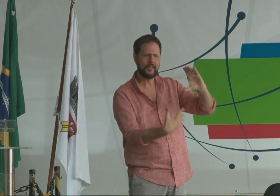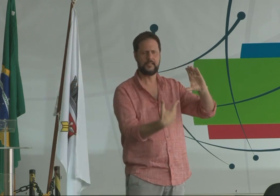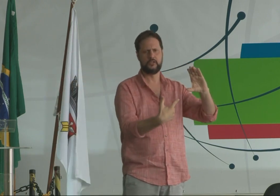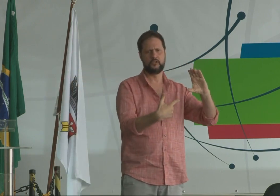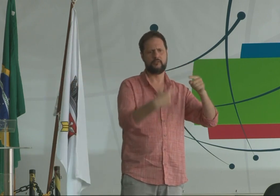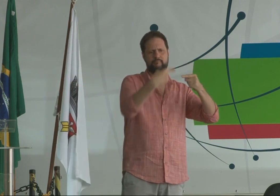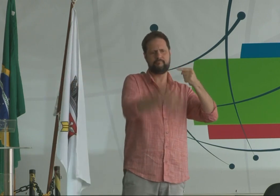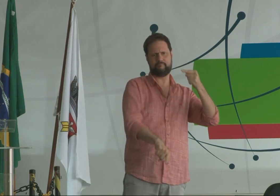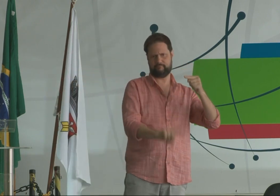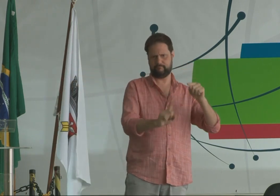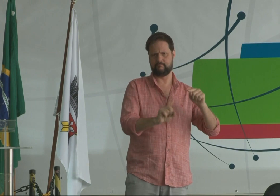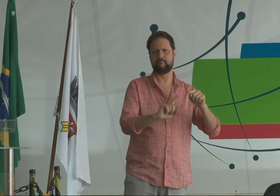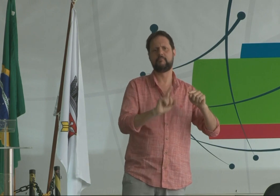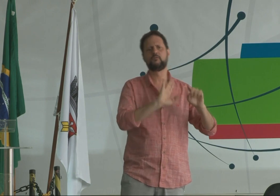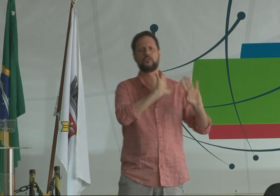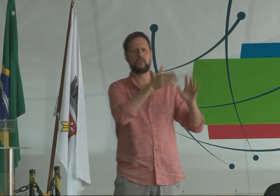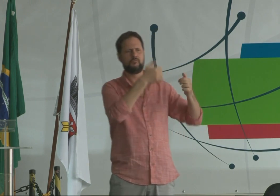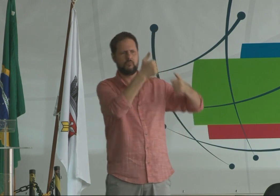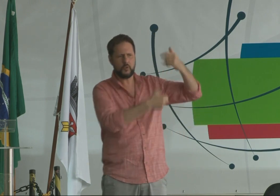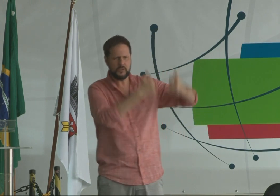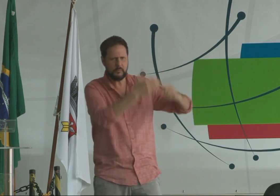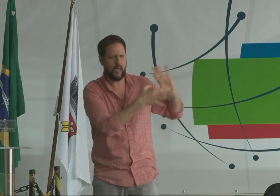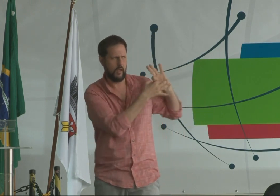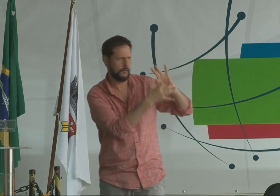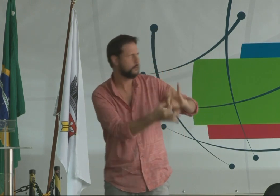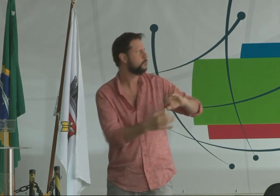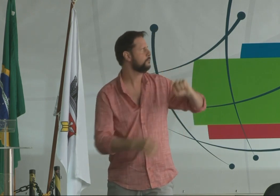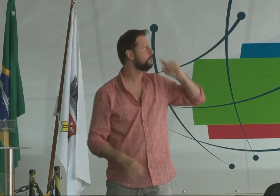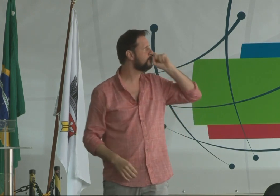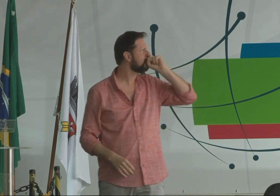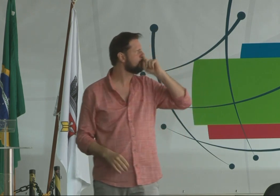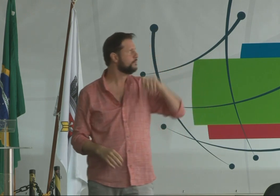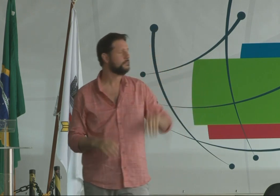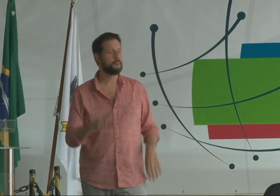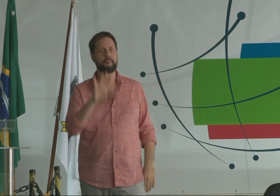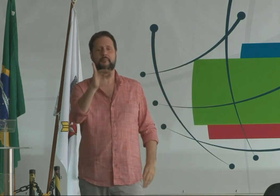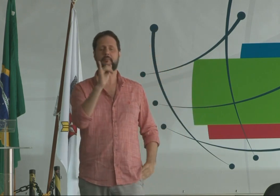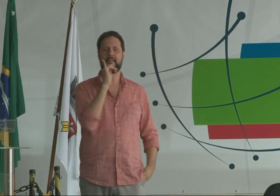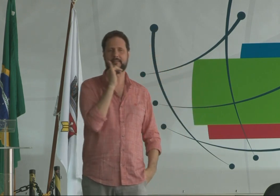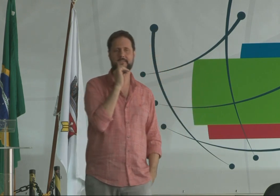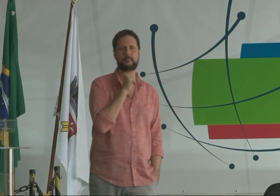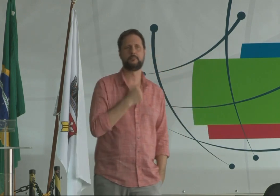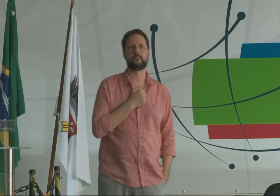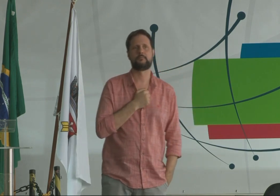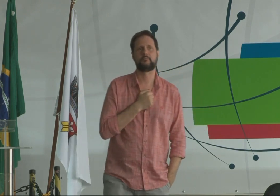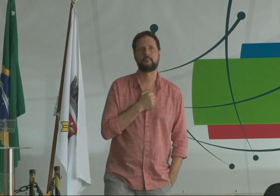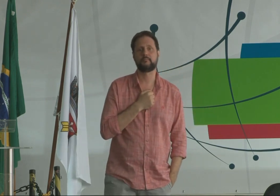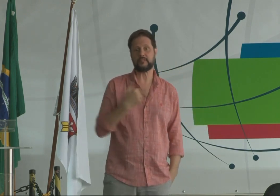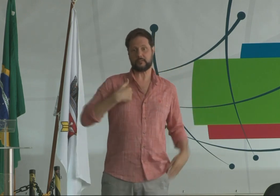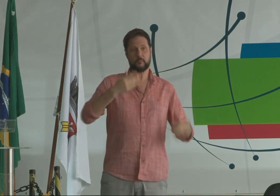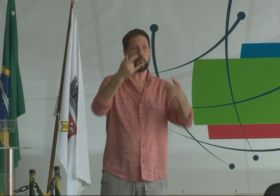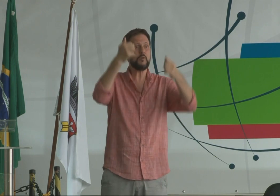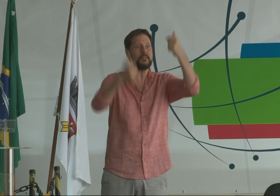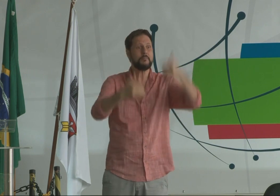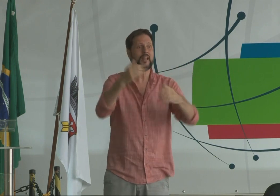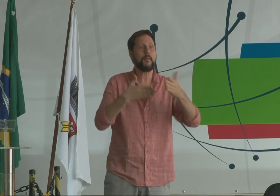tem pessoas com características diferentes, que usam Liga dos Sinais. Então, depende de cada caso. Então, tem muitas especificidades. Por exemplo,